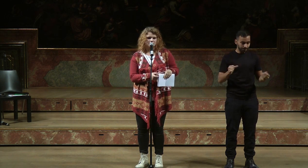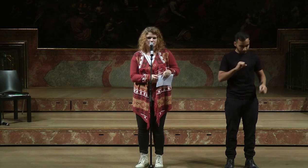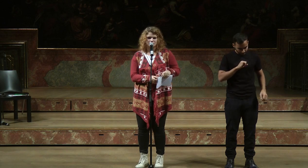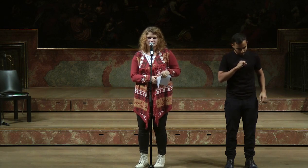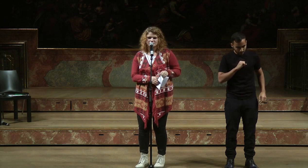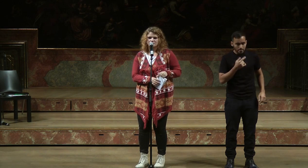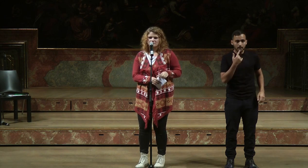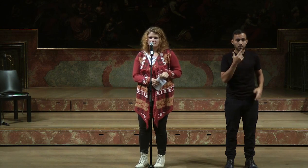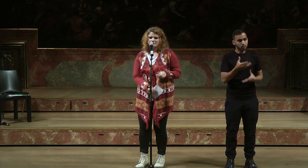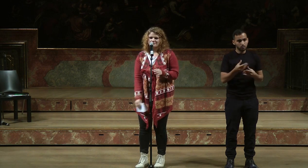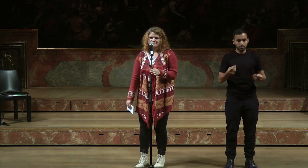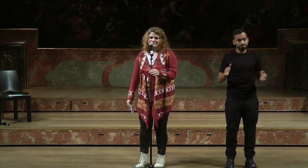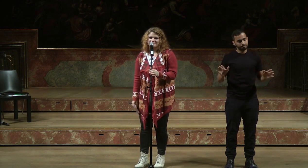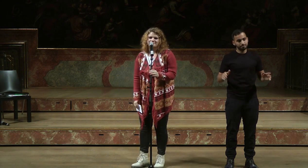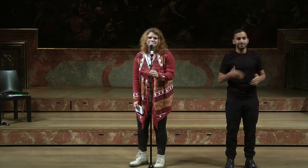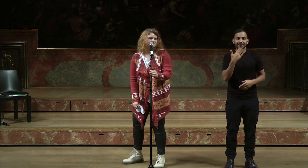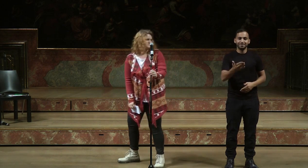Mein Mund ist trocken. Danke.